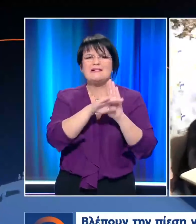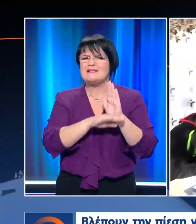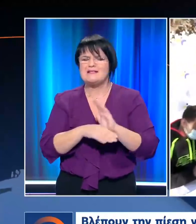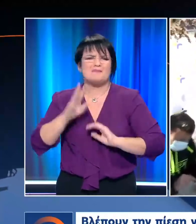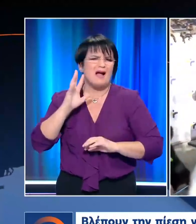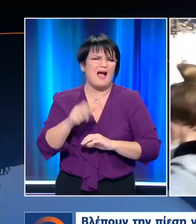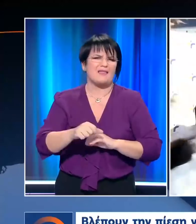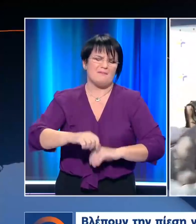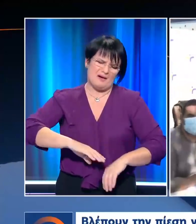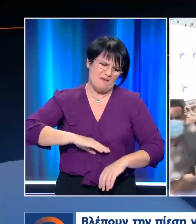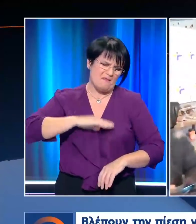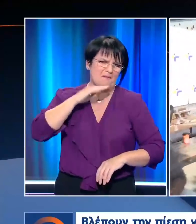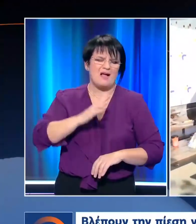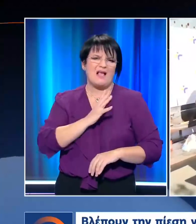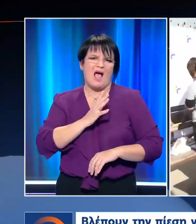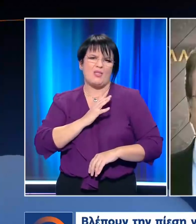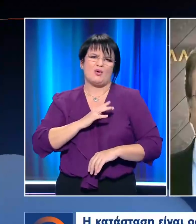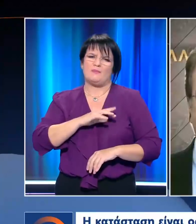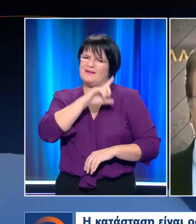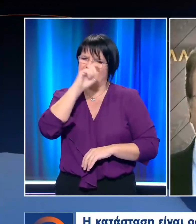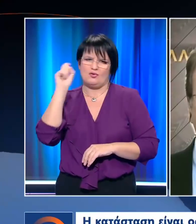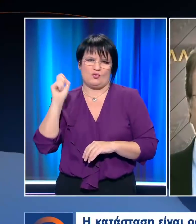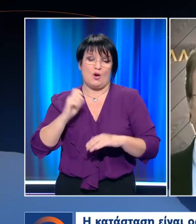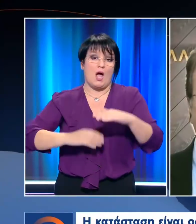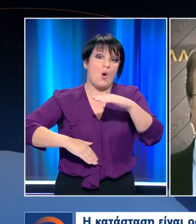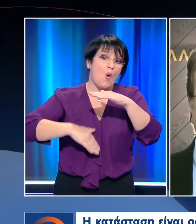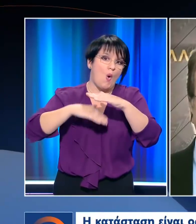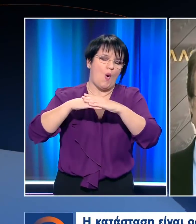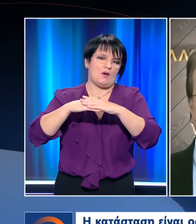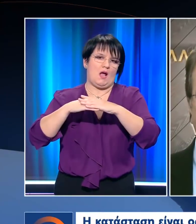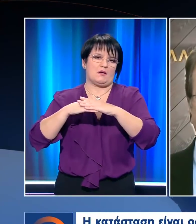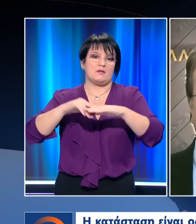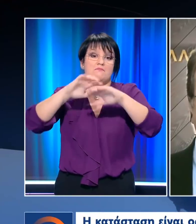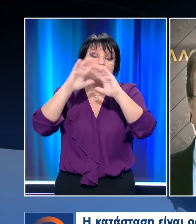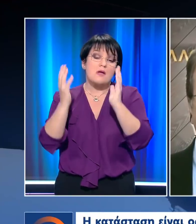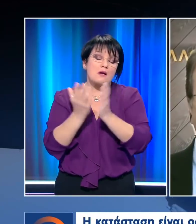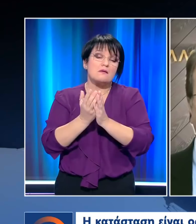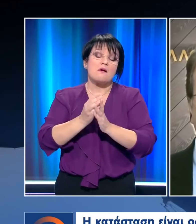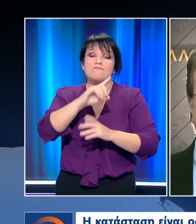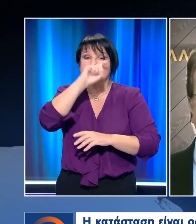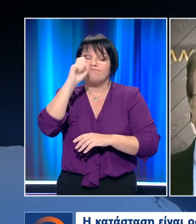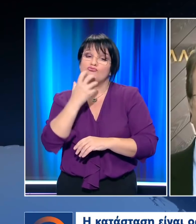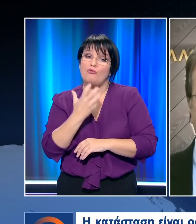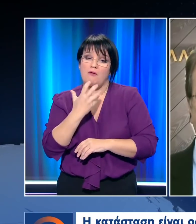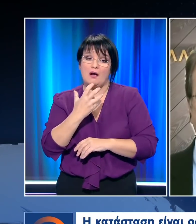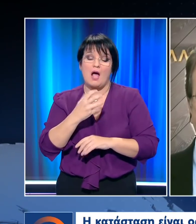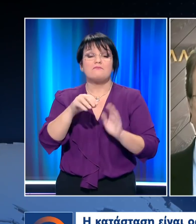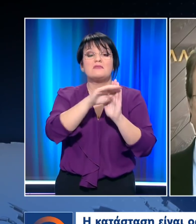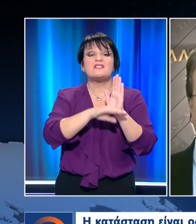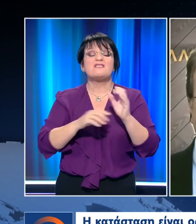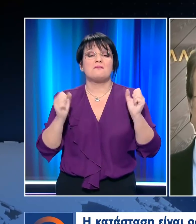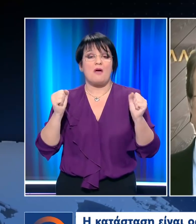δοκιμάζει καθημερινά τις αντοχές του και των ανθρώπων του. Η κατάσταση είναι οριακή, είναι κρίσιμη. Προς το παρόν το Εθνικό Σύστημα